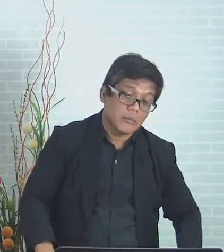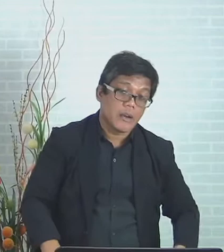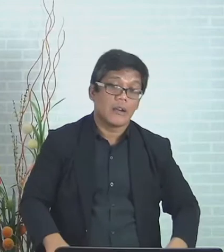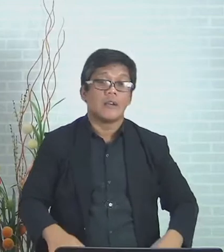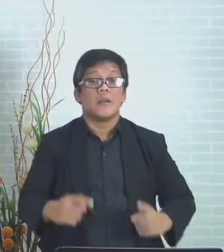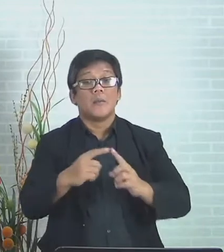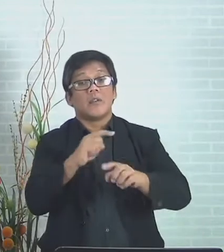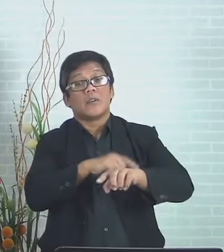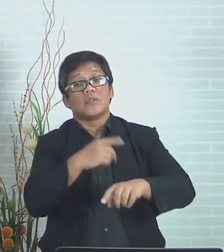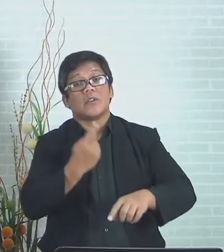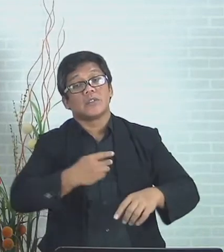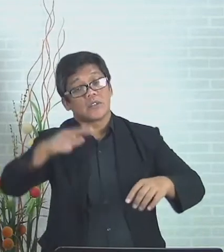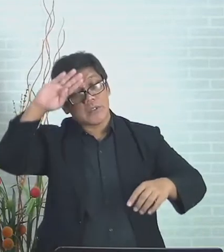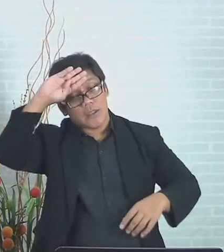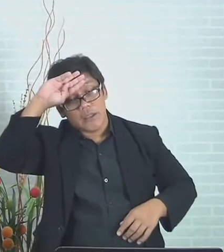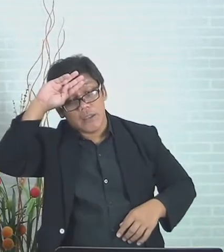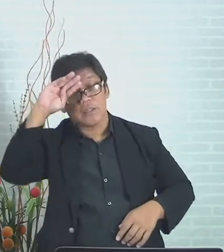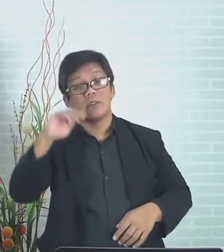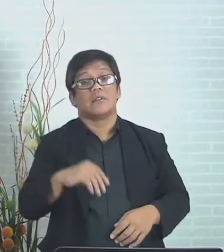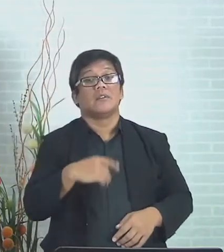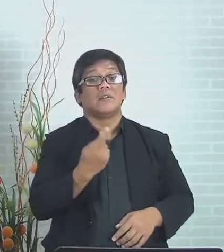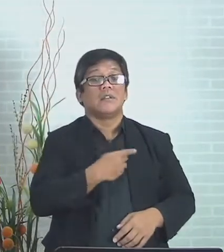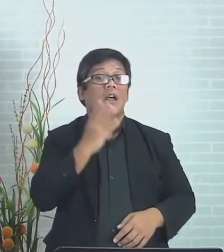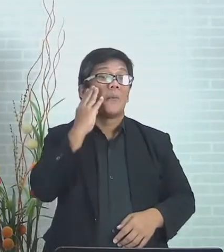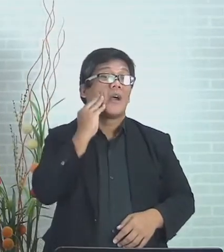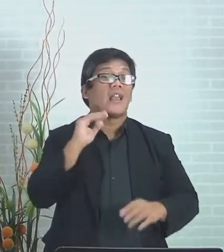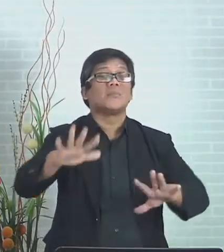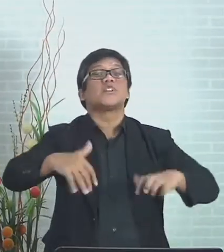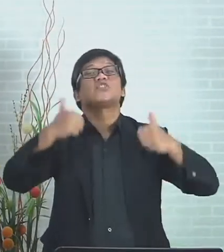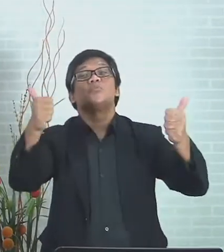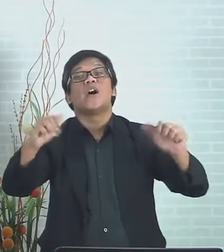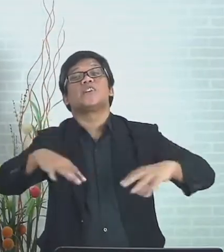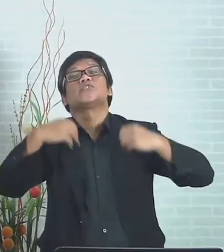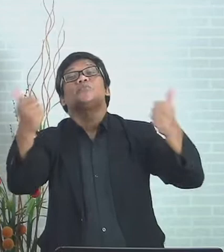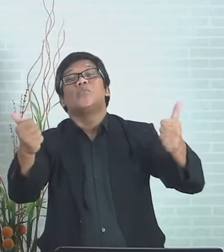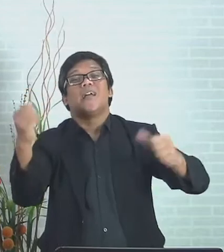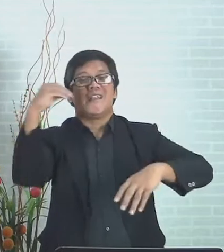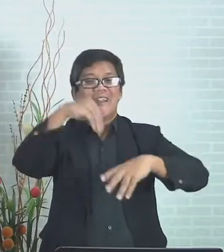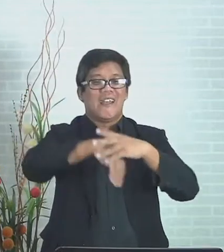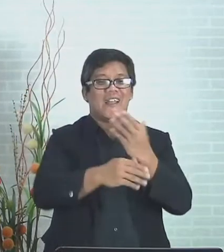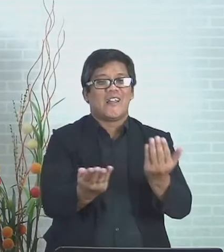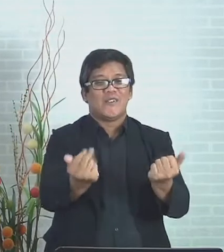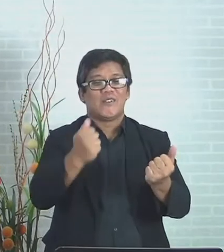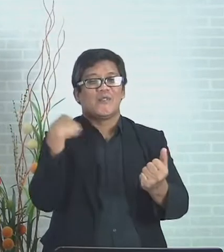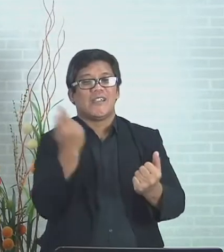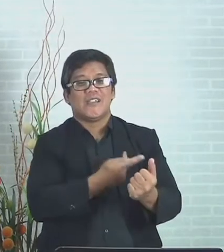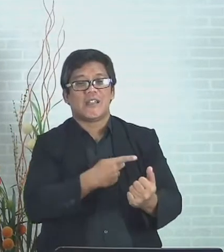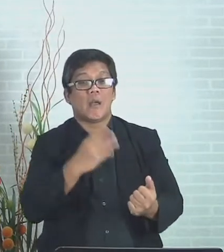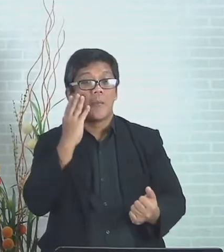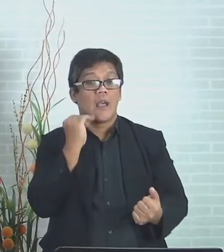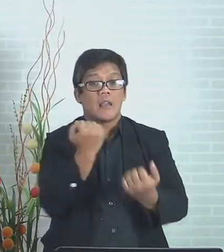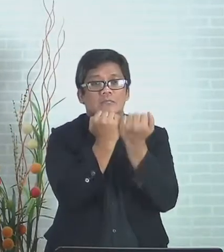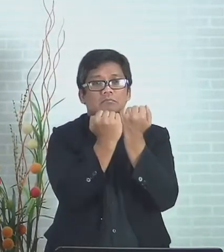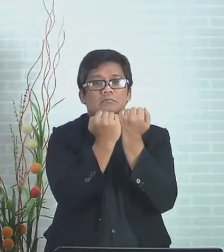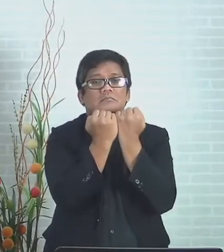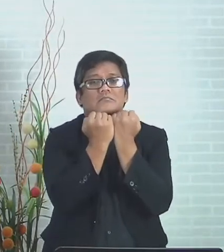sakit apapun kita akan mengalami pemulihan demi pemulihan dalam hidup kita kita Jawa akan mengalami kelepasan